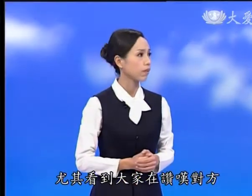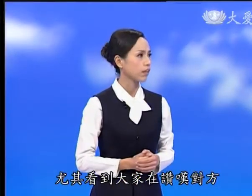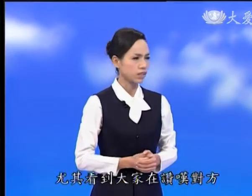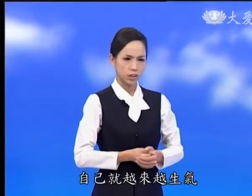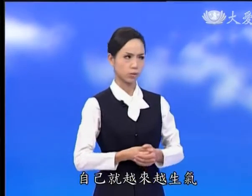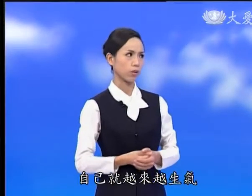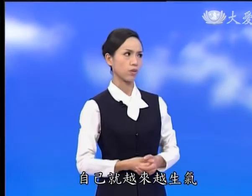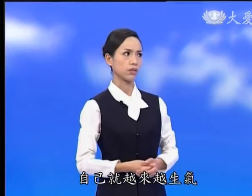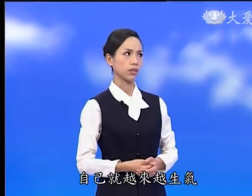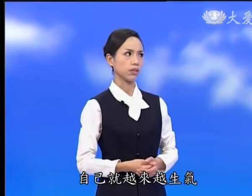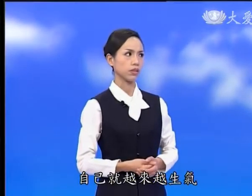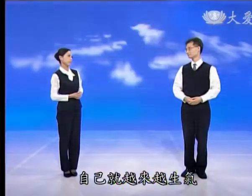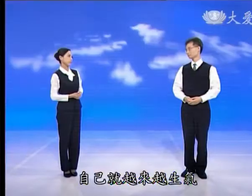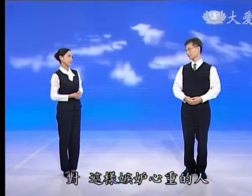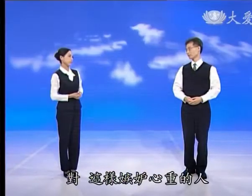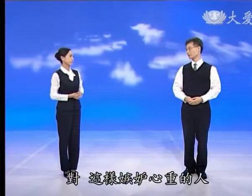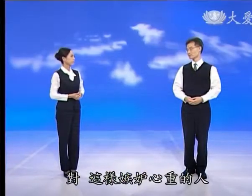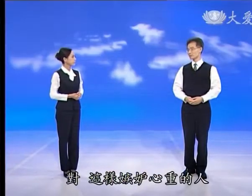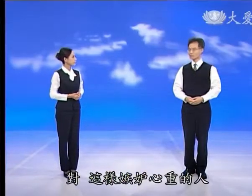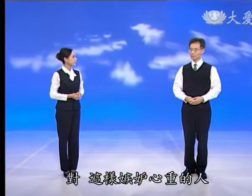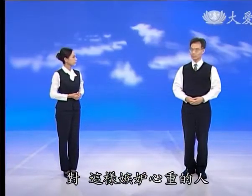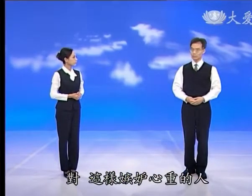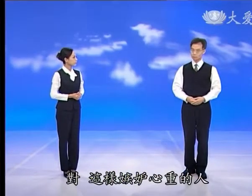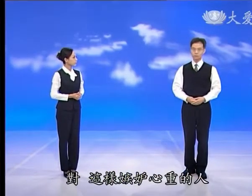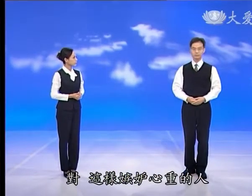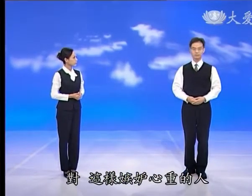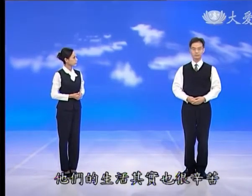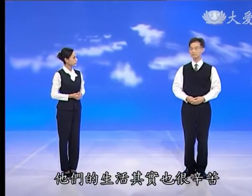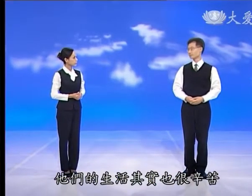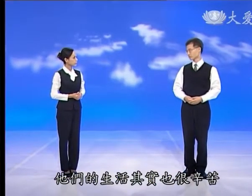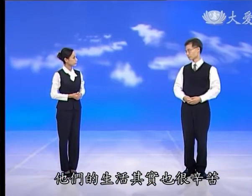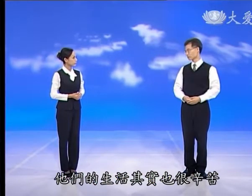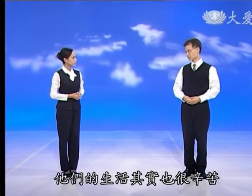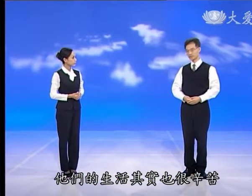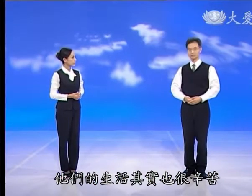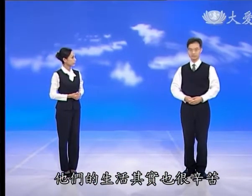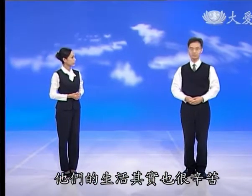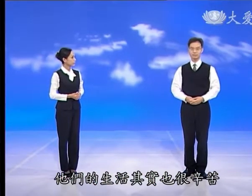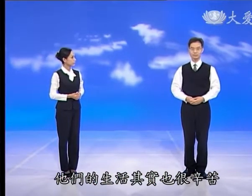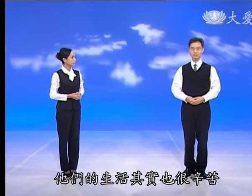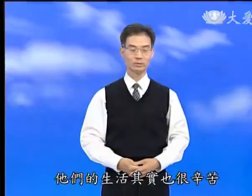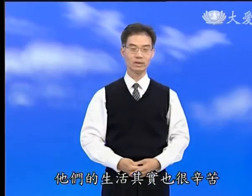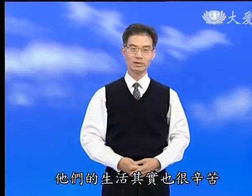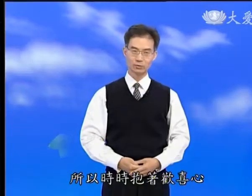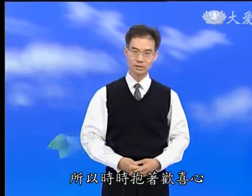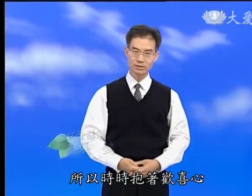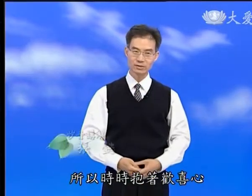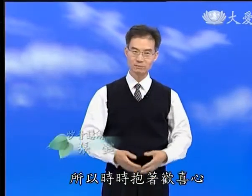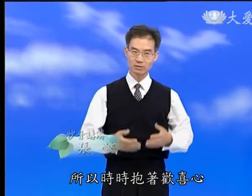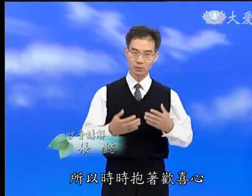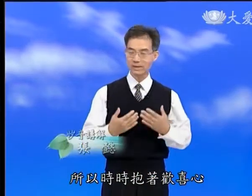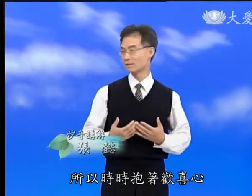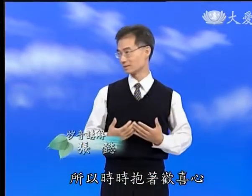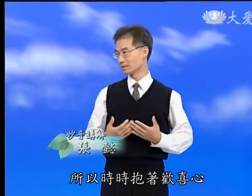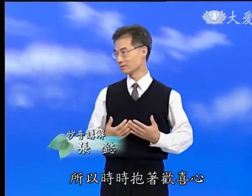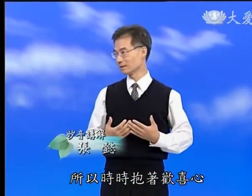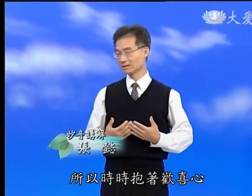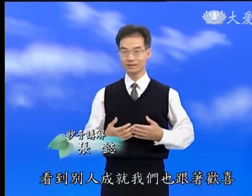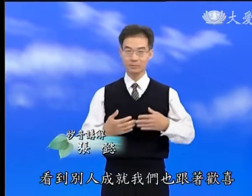方，自己就越来越生气。 对，这样嫉妒心重的人呢，他们的生活其实也很辛苦，所以时时抱着欢喜心，看到